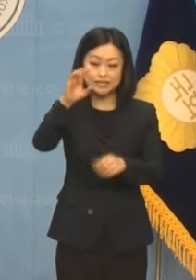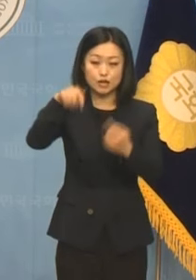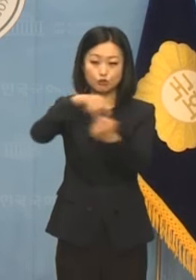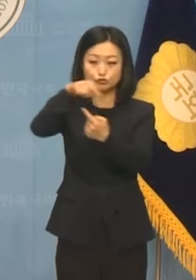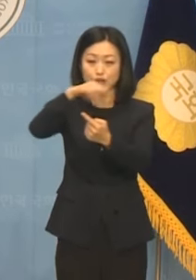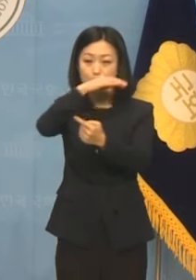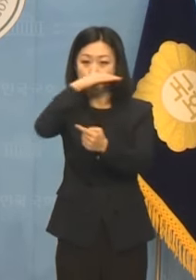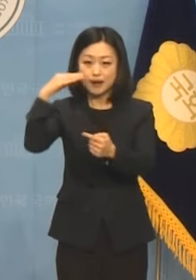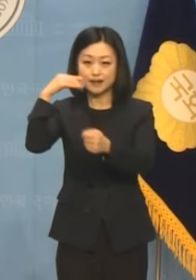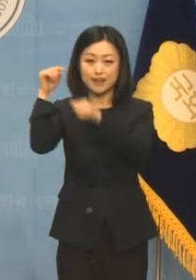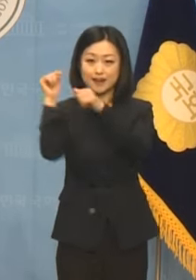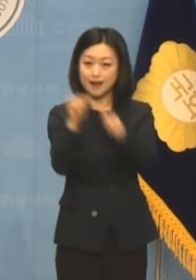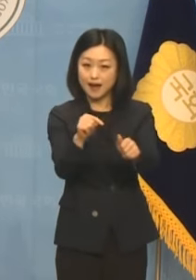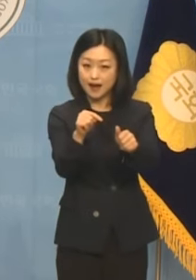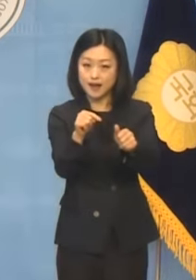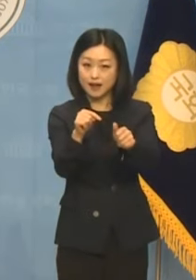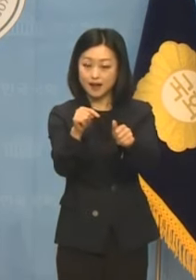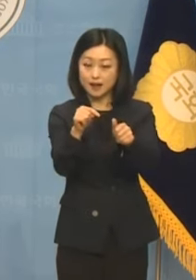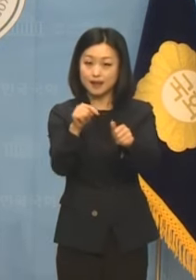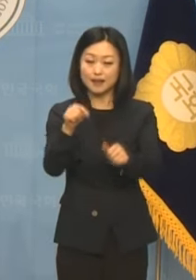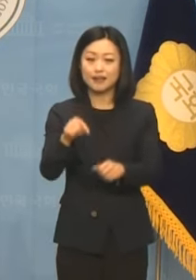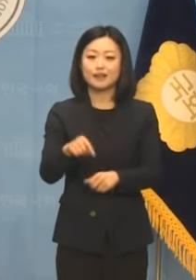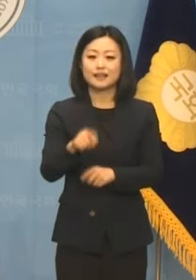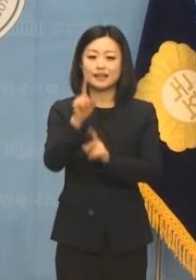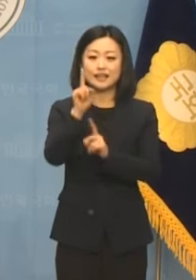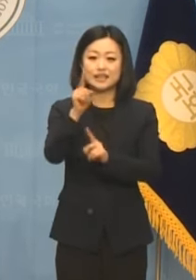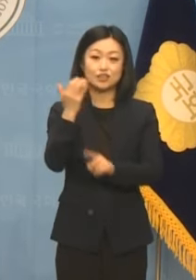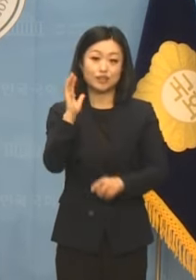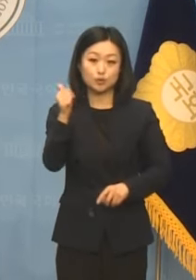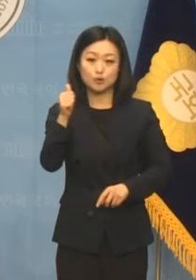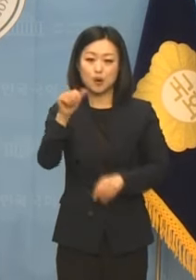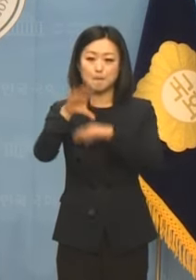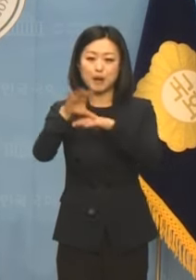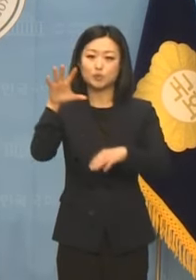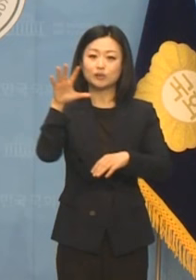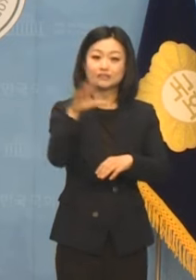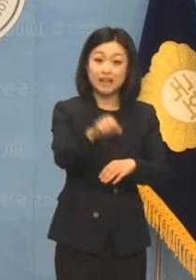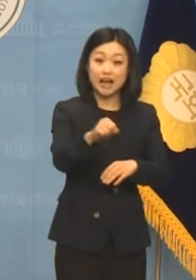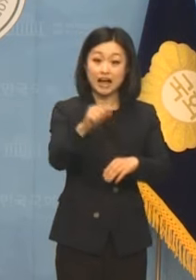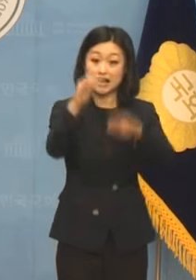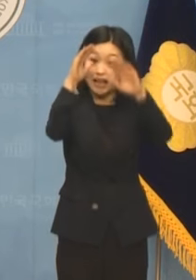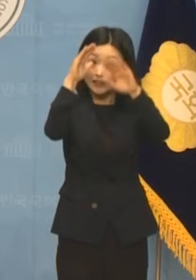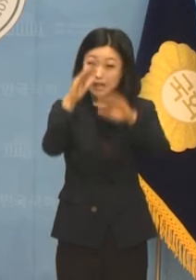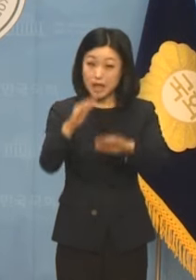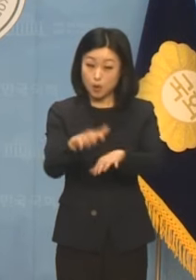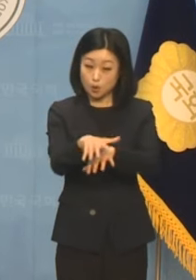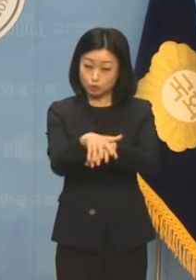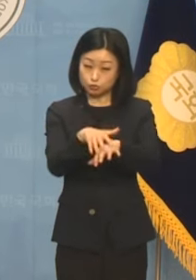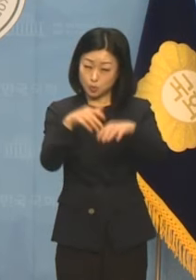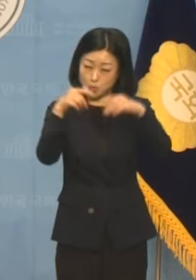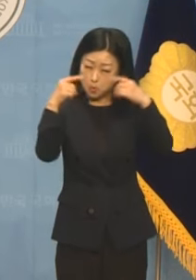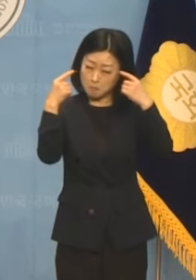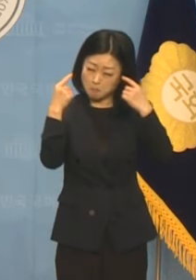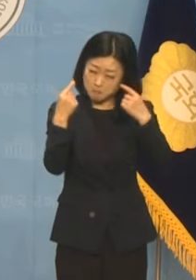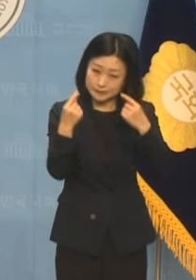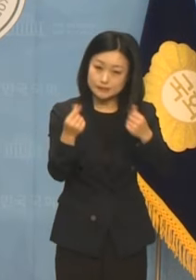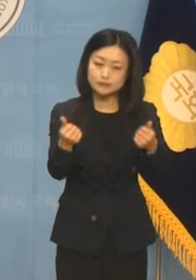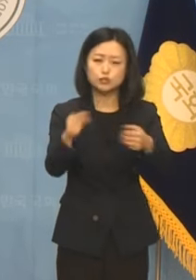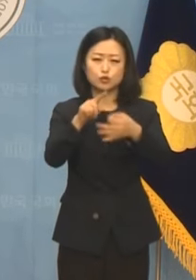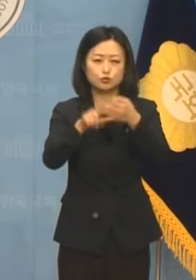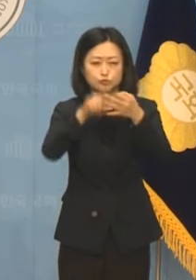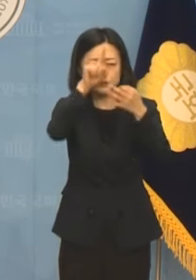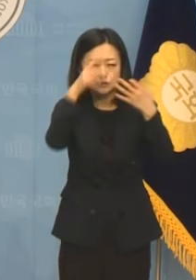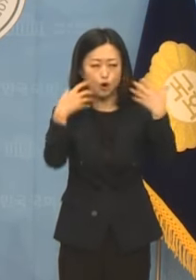추진방안 위 MB 방송 장학 문건이라고 불렸던 것과 내용과 구조가 흡사한 윤성열 정권